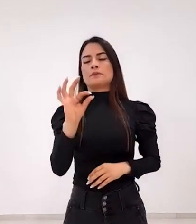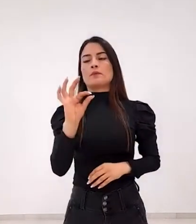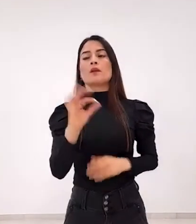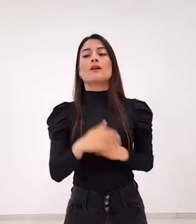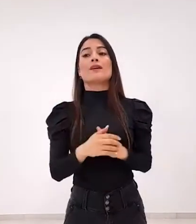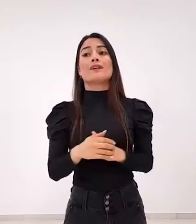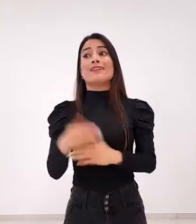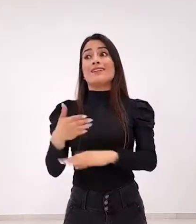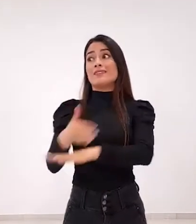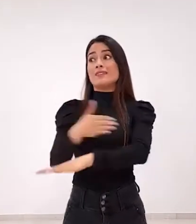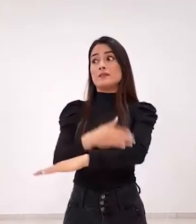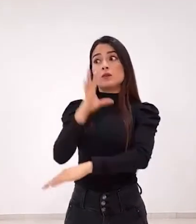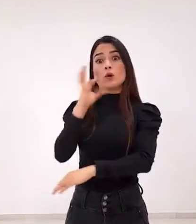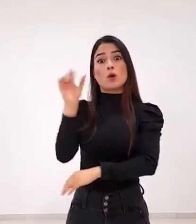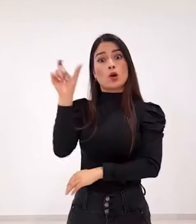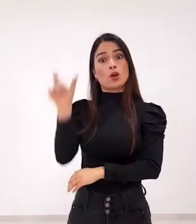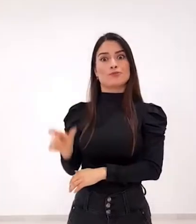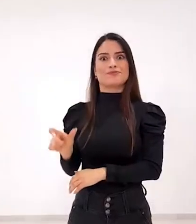pero